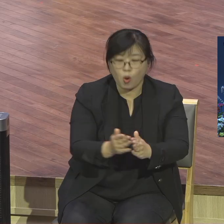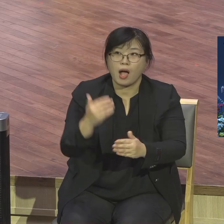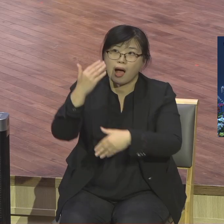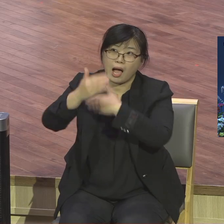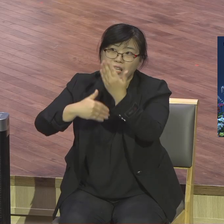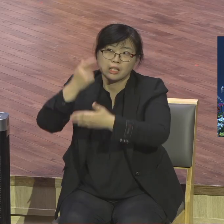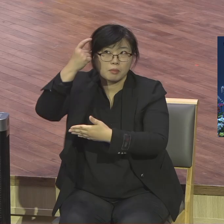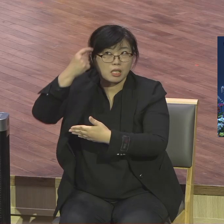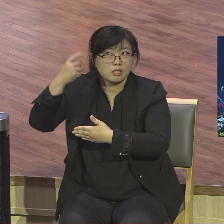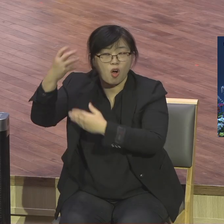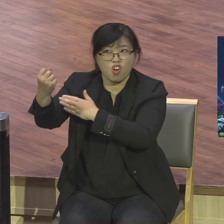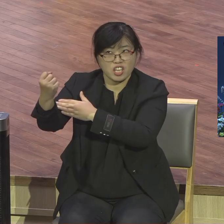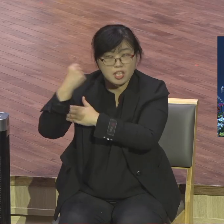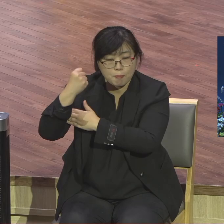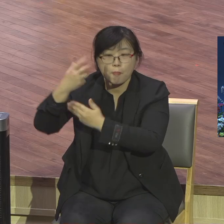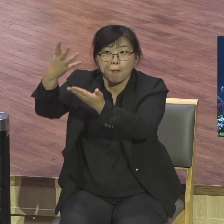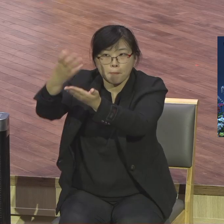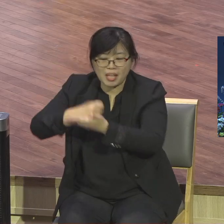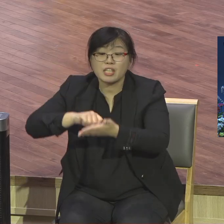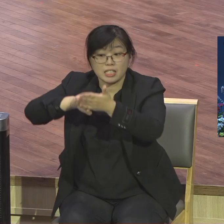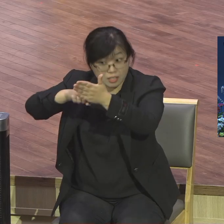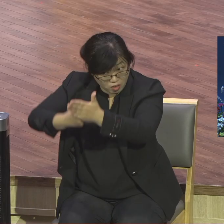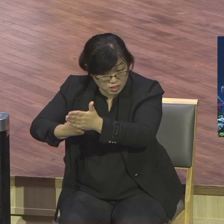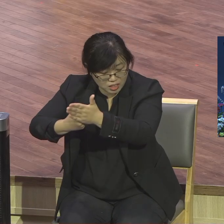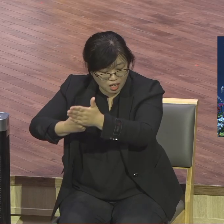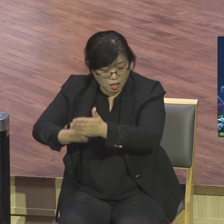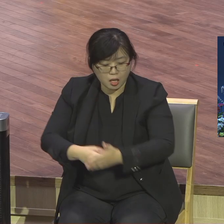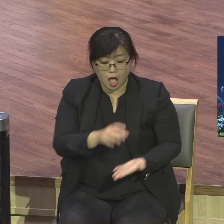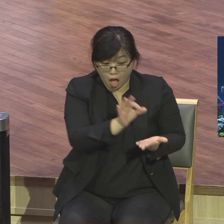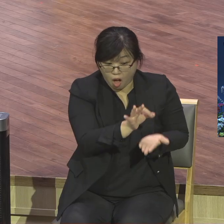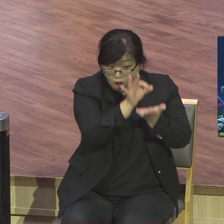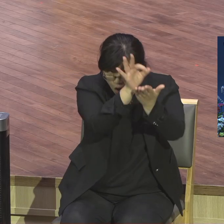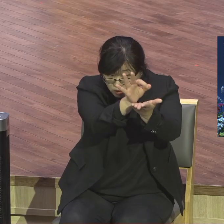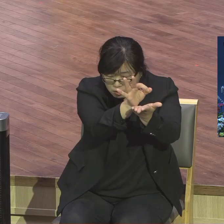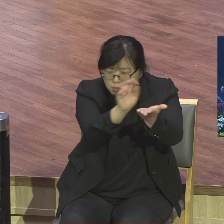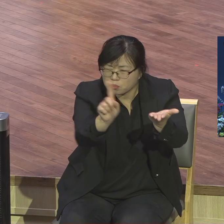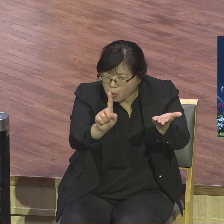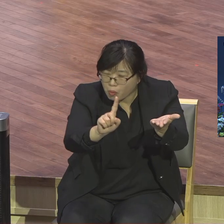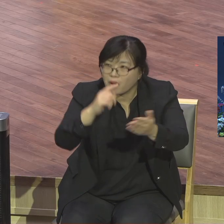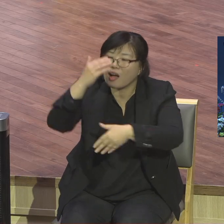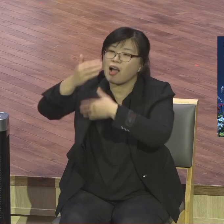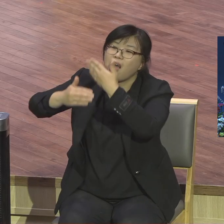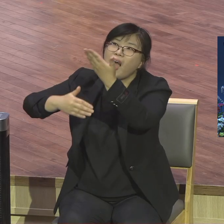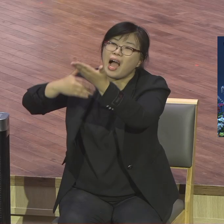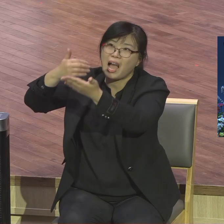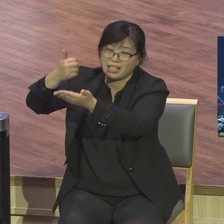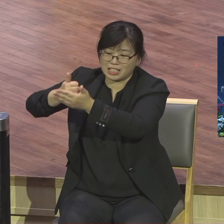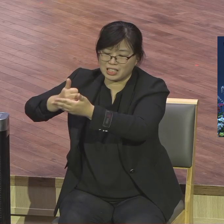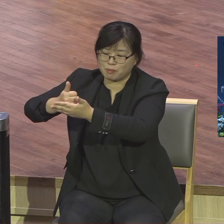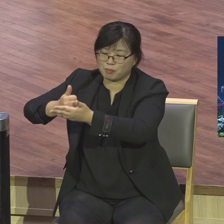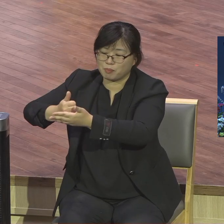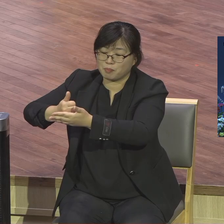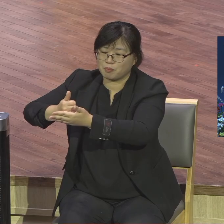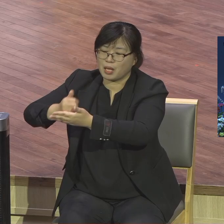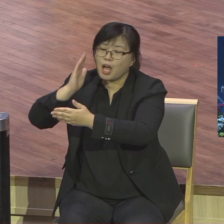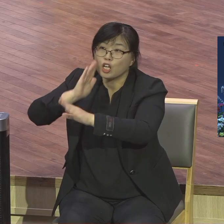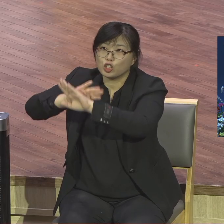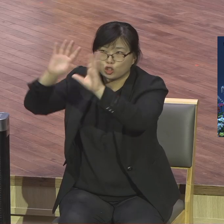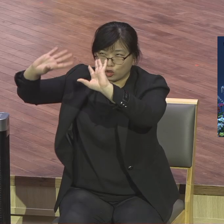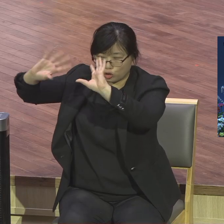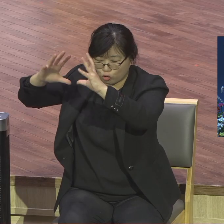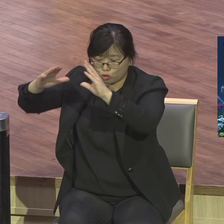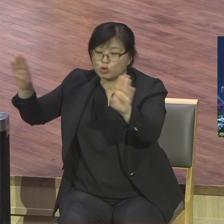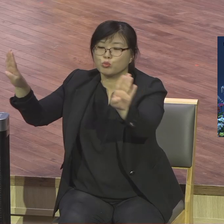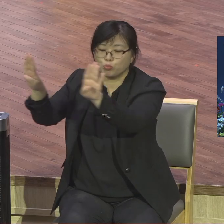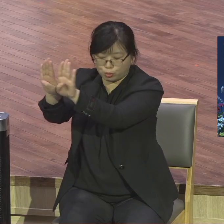축복의 열쇠다 아멘 이걸 여러분 아시고 한 분도 빠짐없이